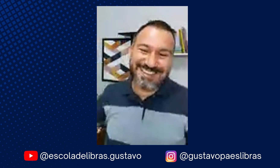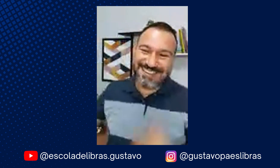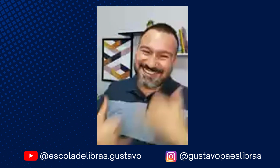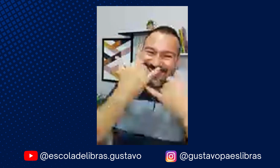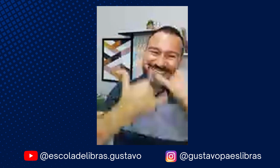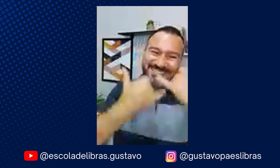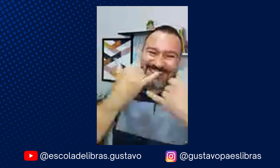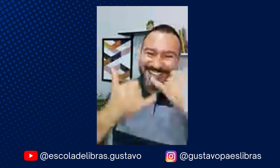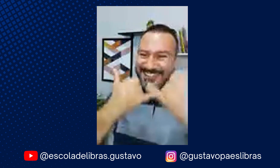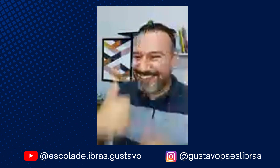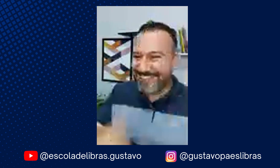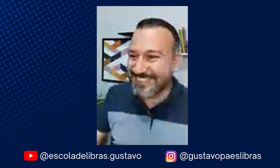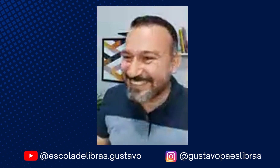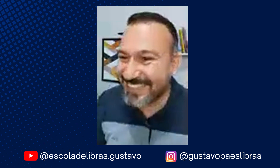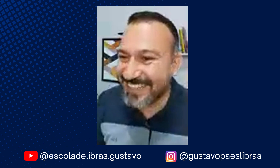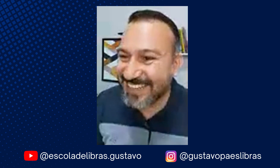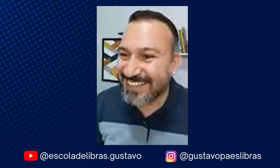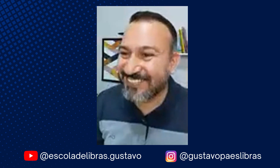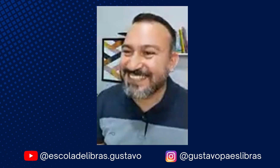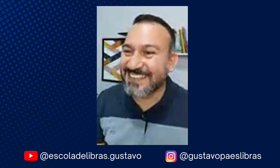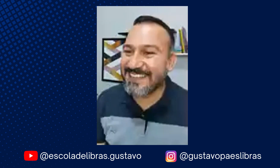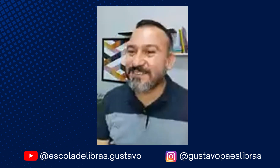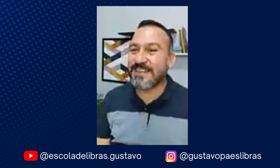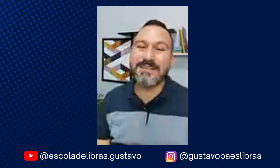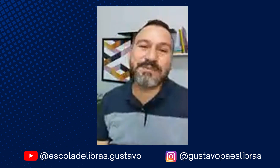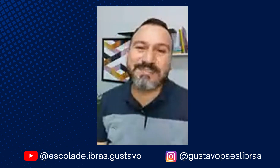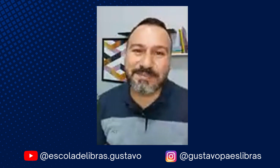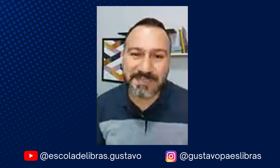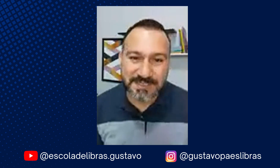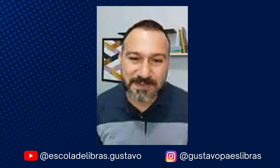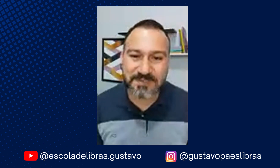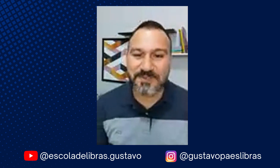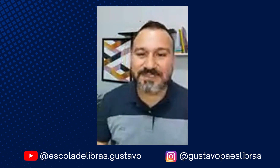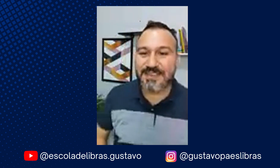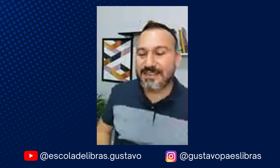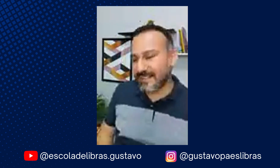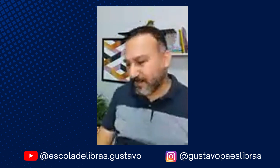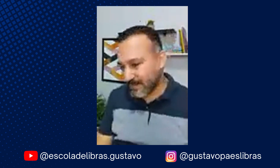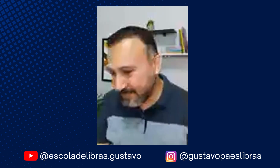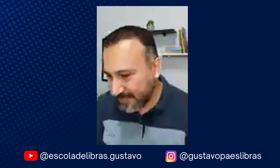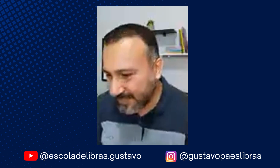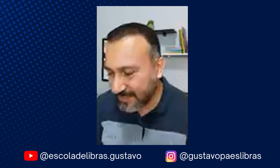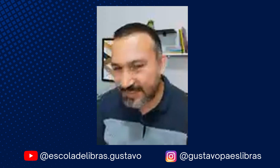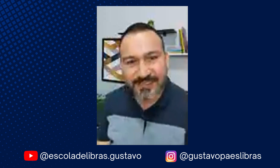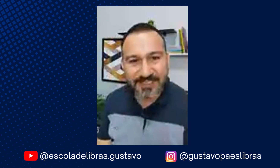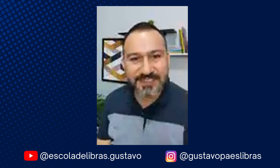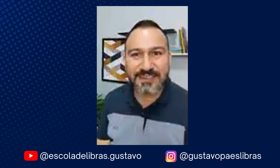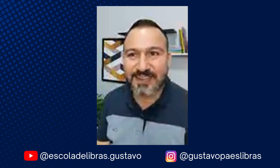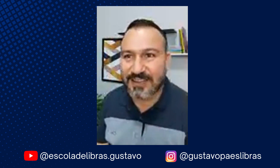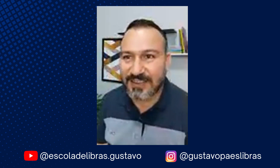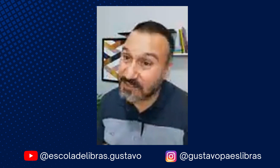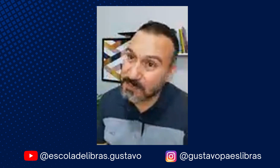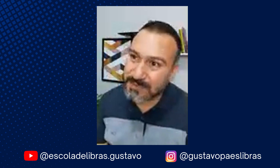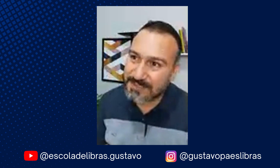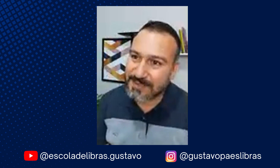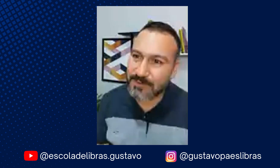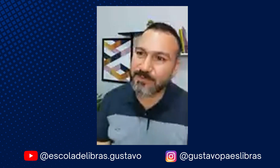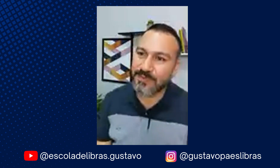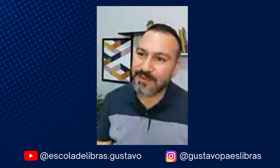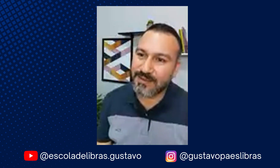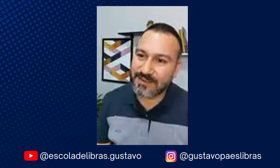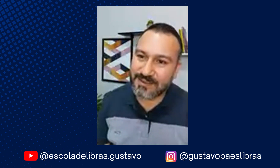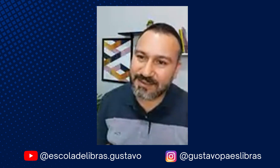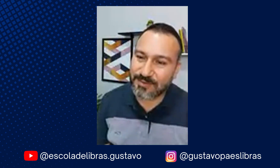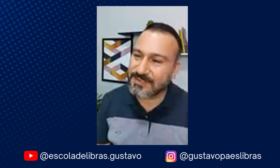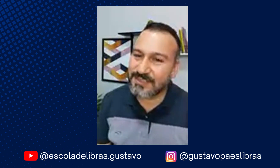você. Brincadeira, gente. Mas é isso, né? Se aproxime das pessoas, se aproxime delas, esteja à